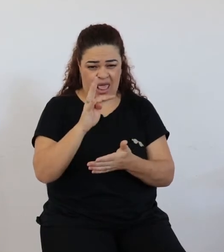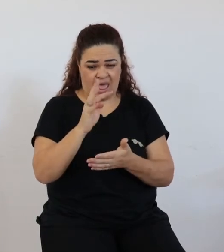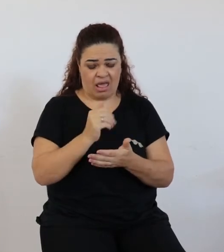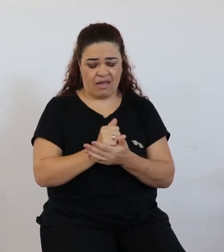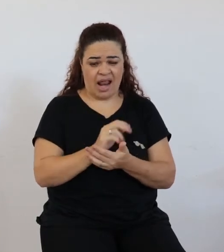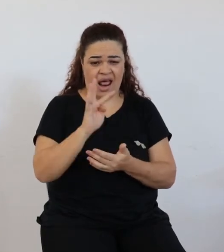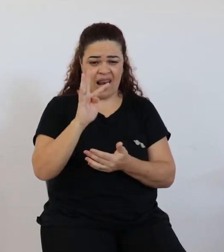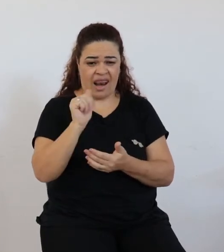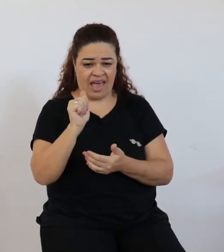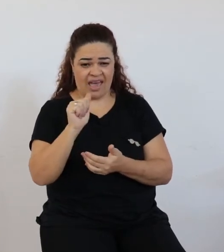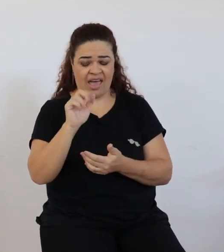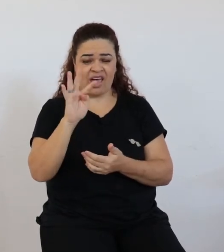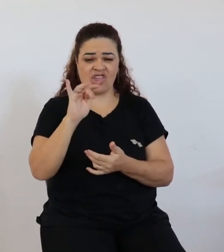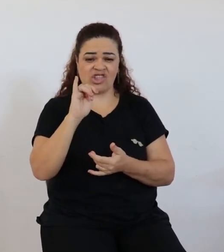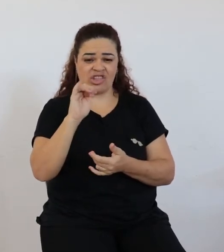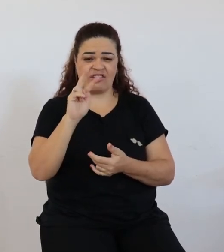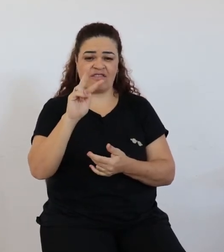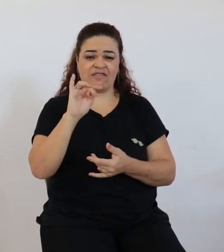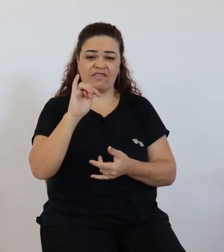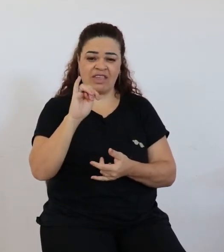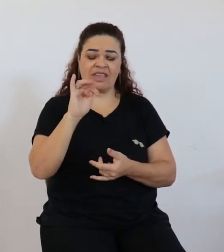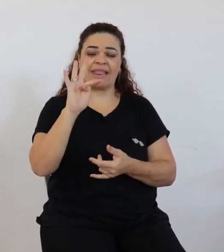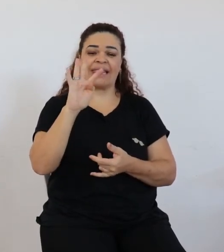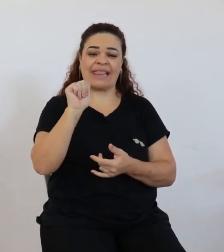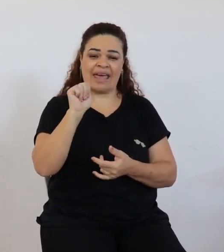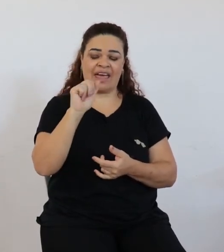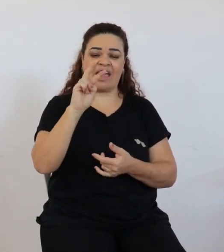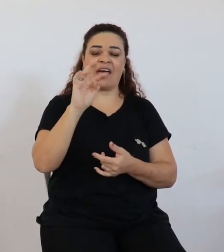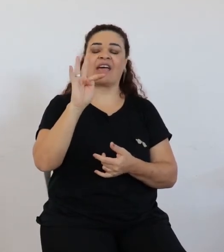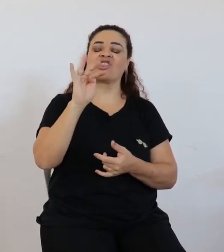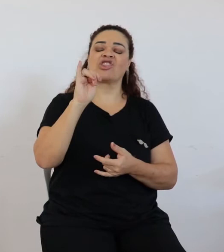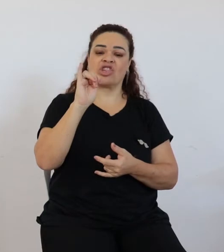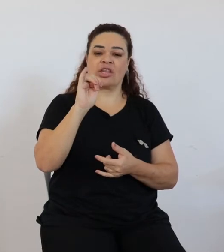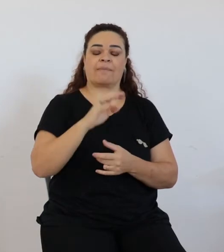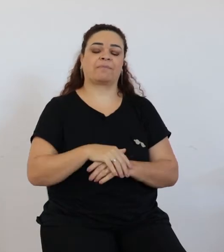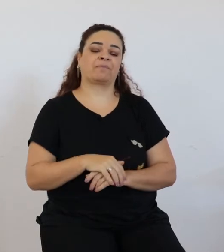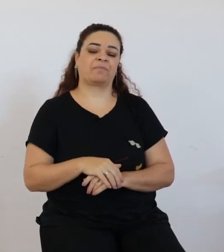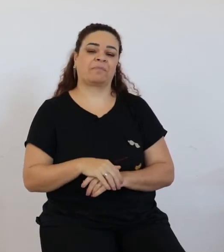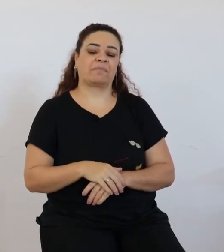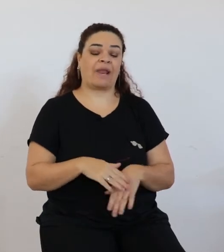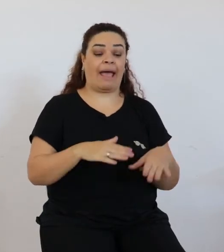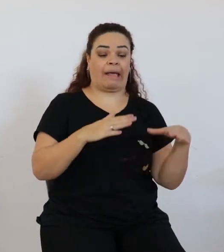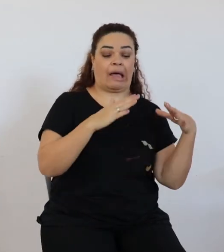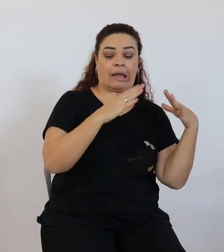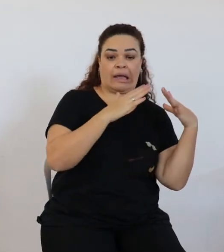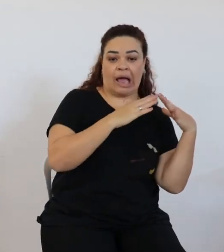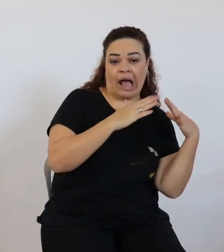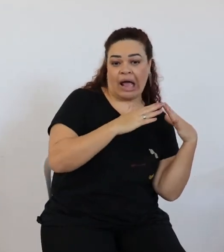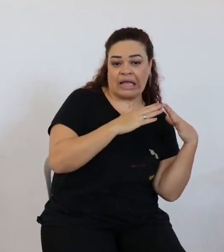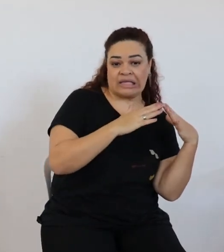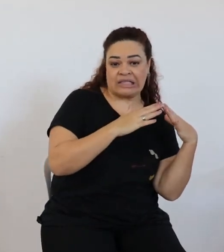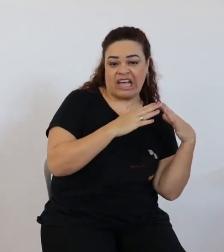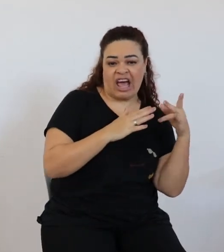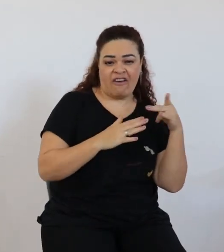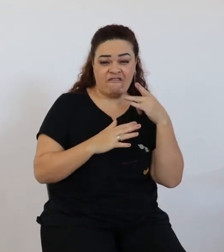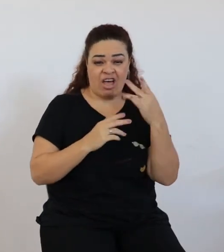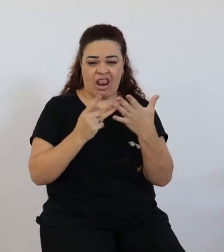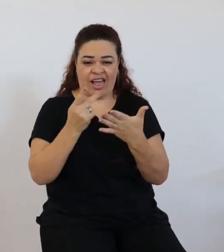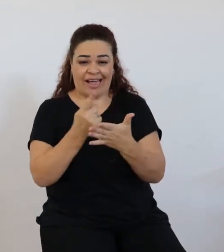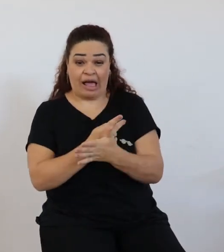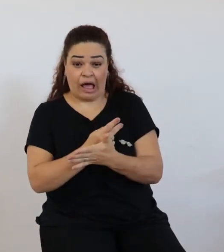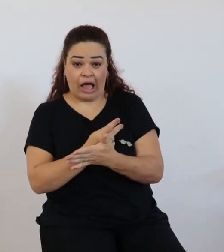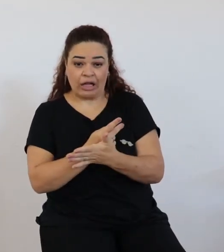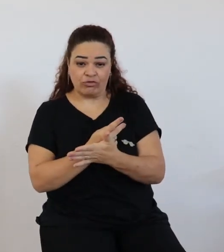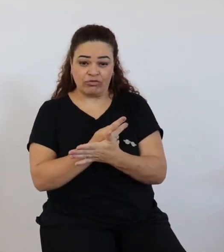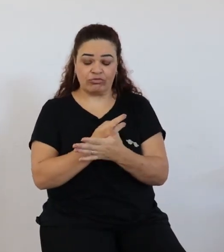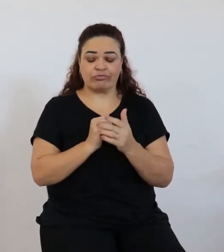tati-bitati. Então, de vez falar casa, fala tasa. De vez falar cobra, fala toba, né? É tasa,